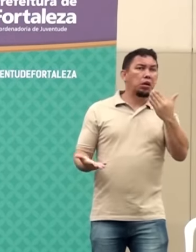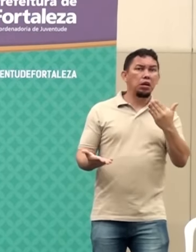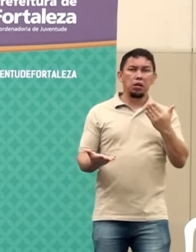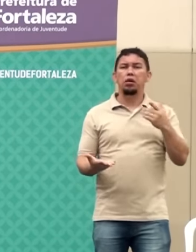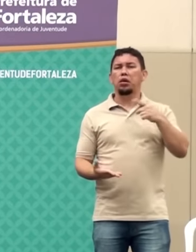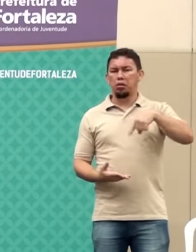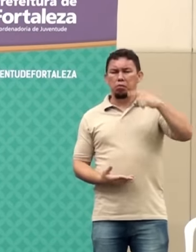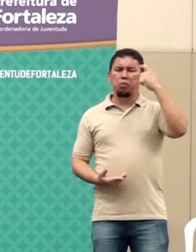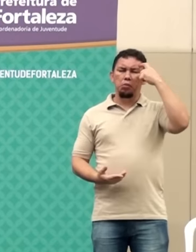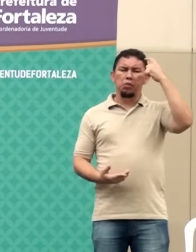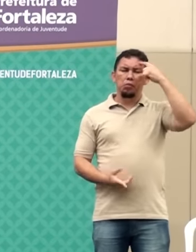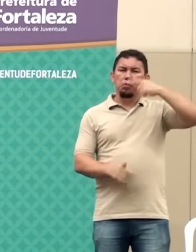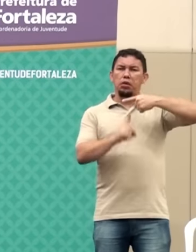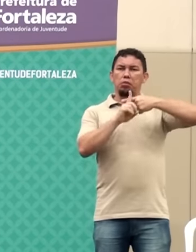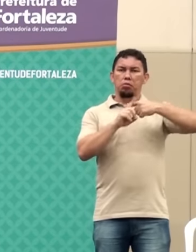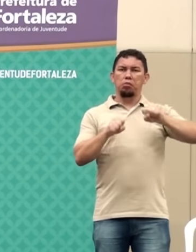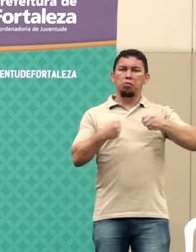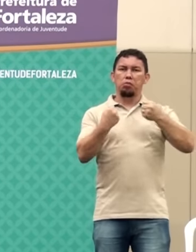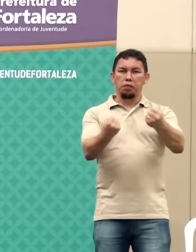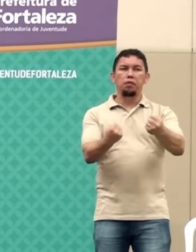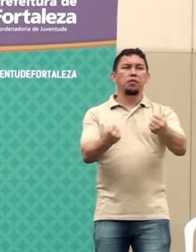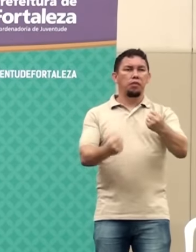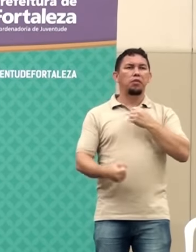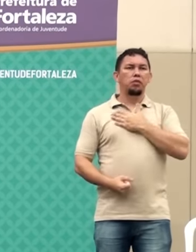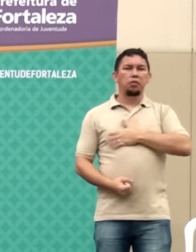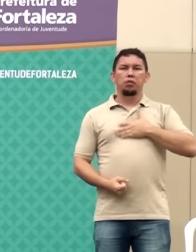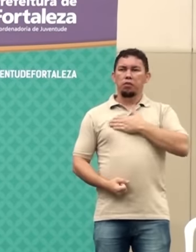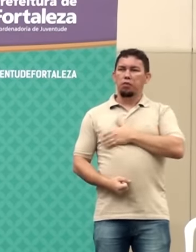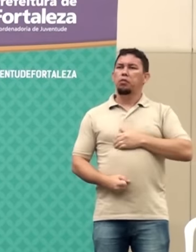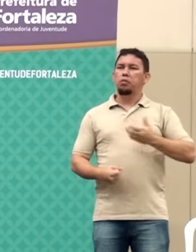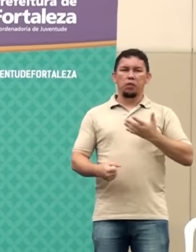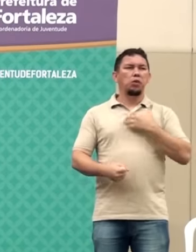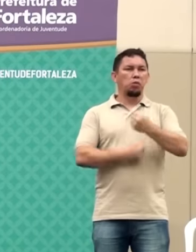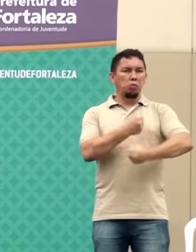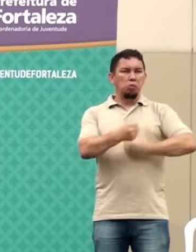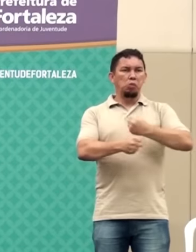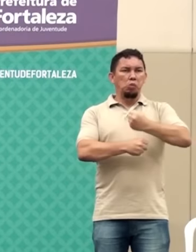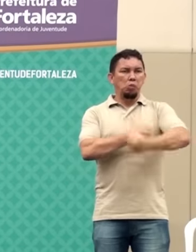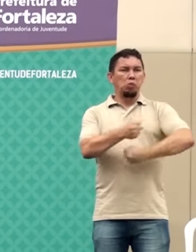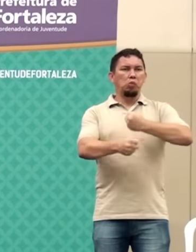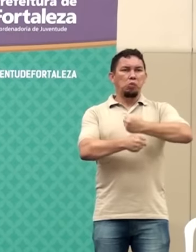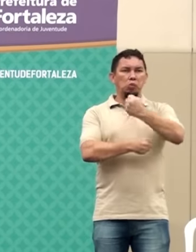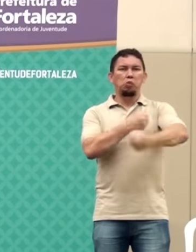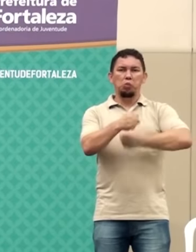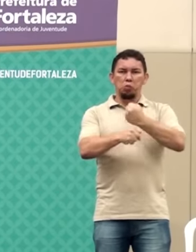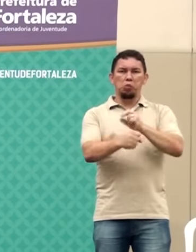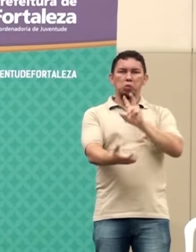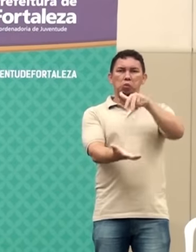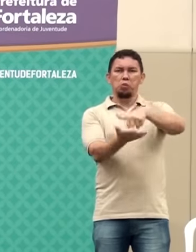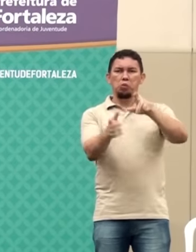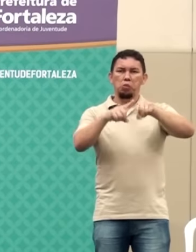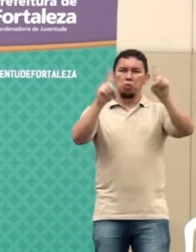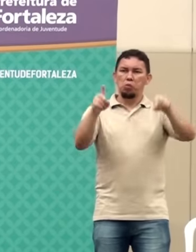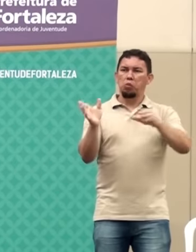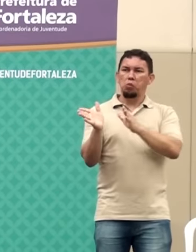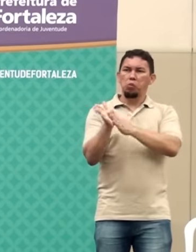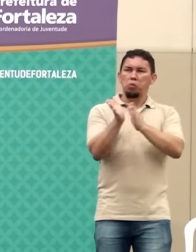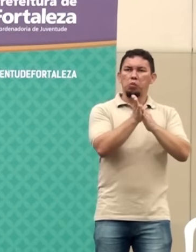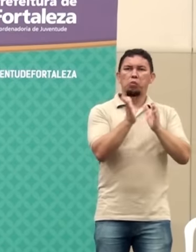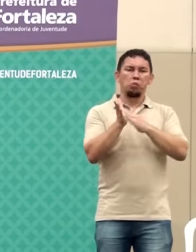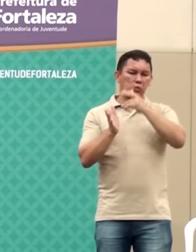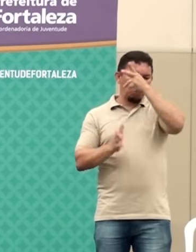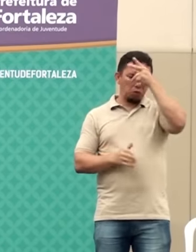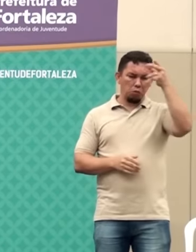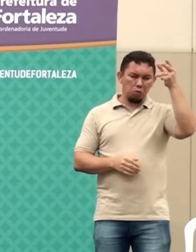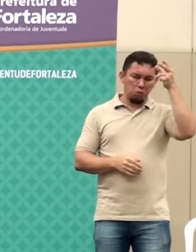nossos objetivos. Beleza? Então, é grande alegria mesmo que todos os anos eu venho participar desse projeto. Parabéns para a Prefeitura